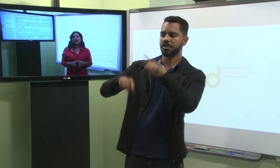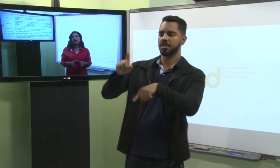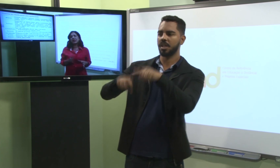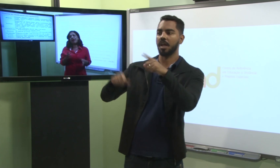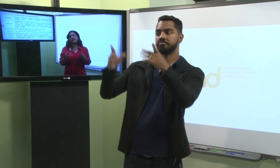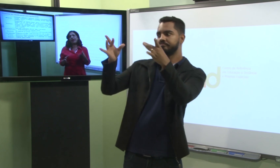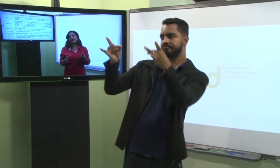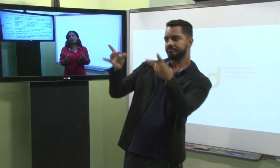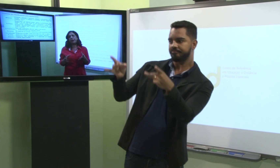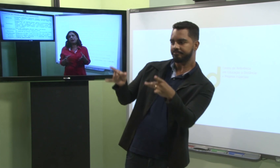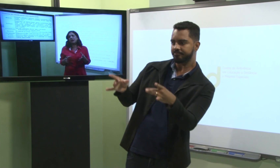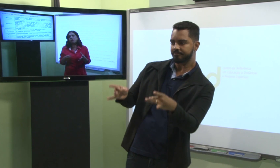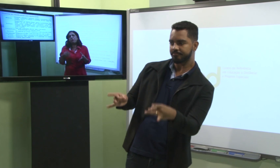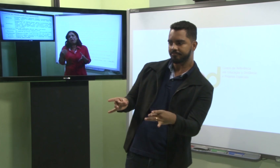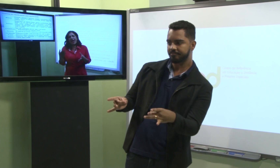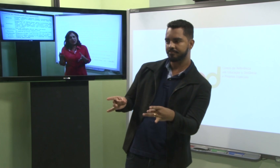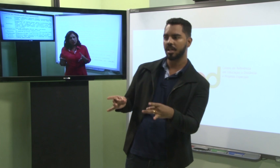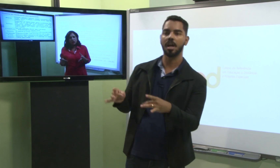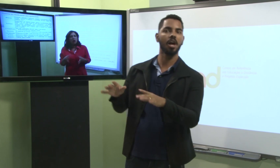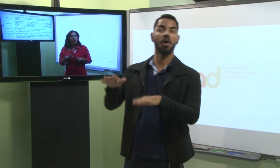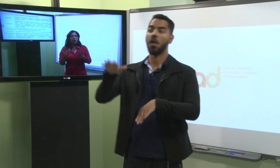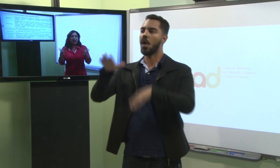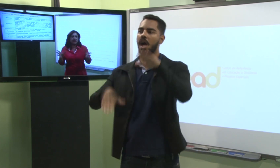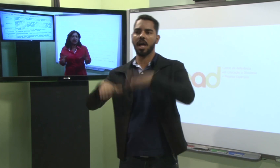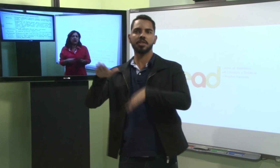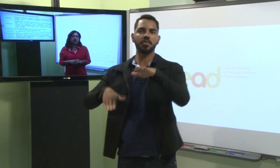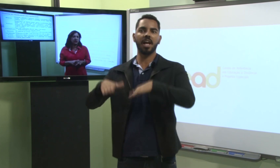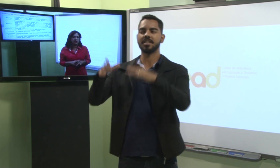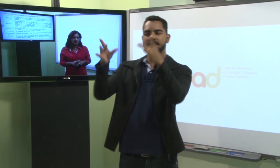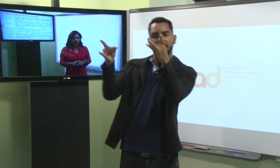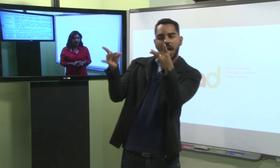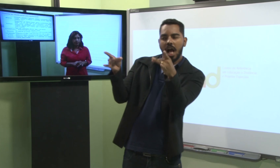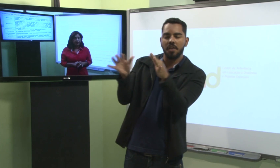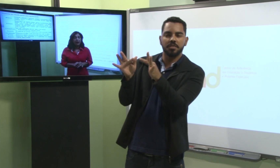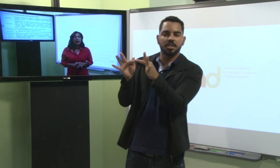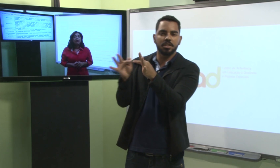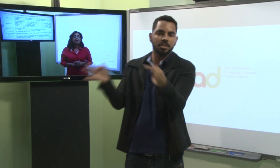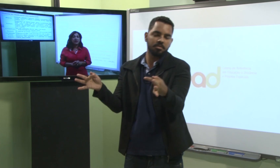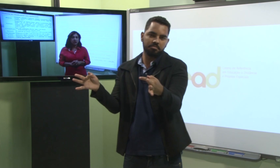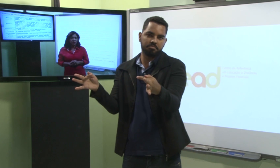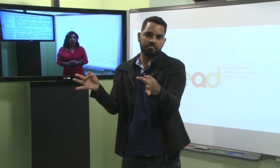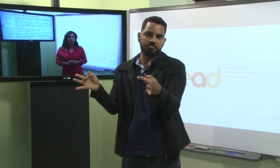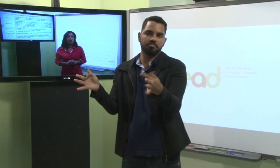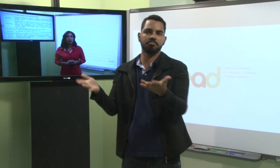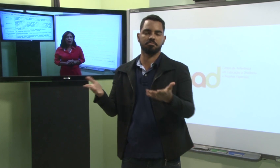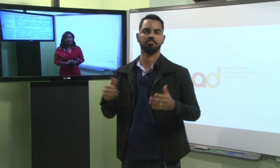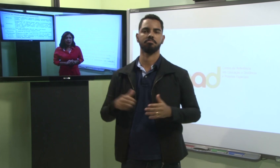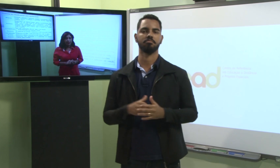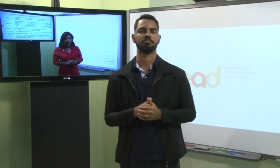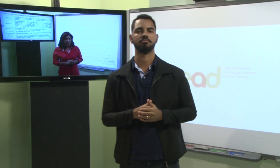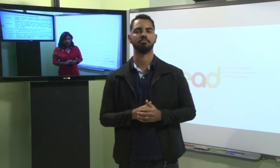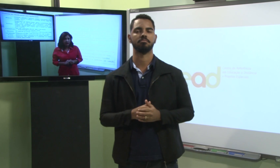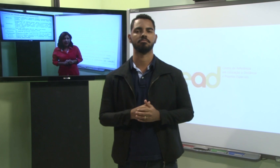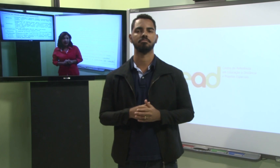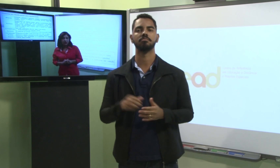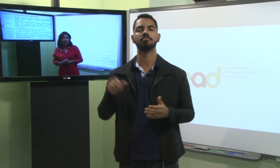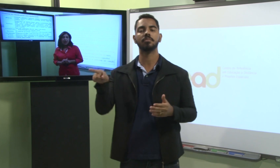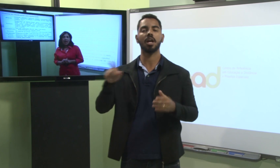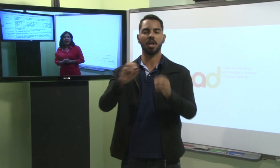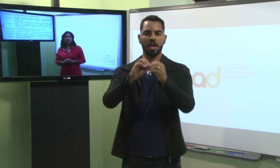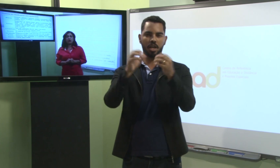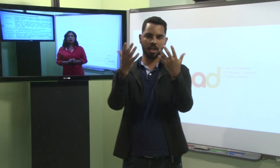Outras vezes, ele refere-se apenas a uma parte ou característica desse ser. Vejamos agora o quadro que aparece no